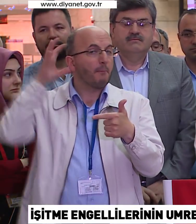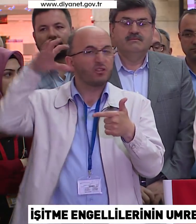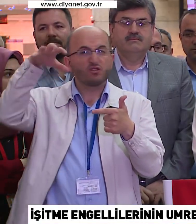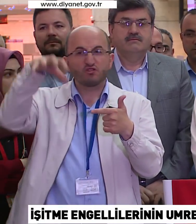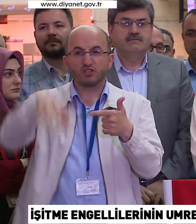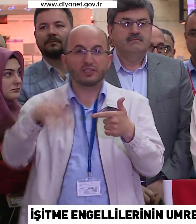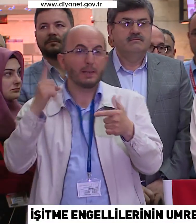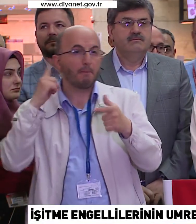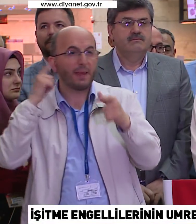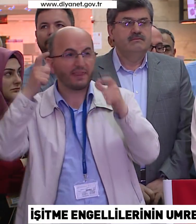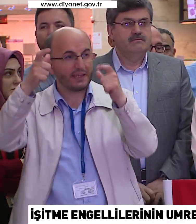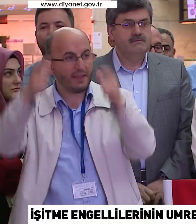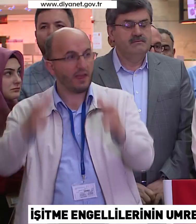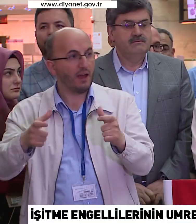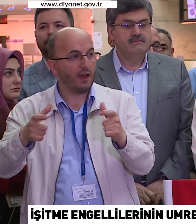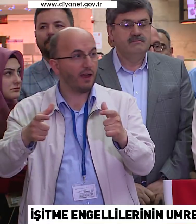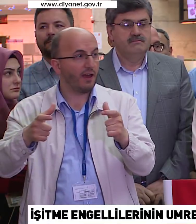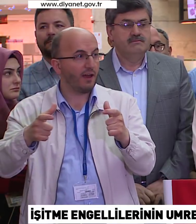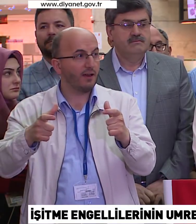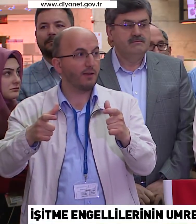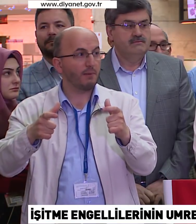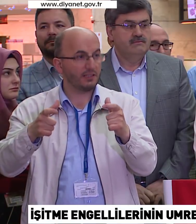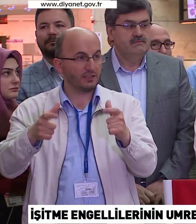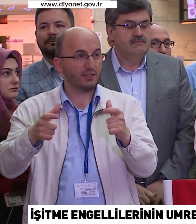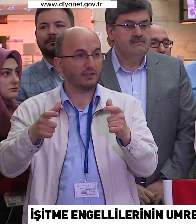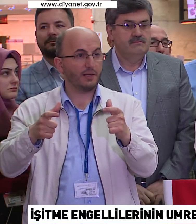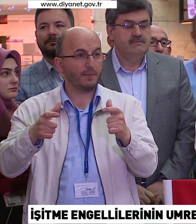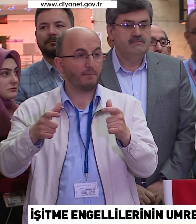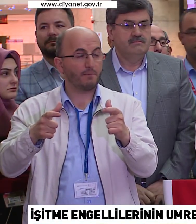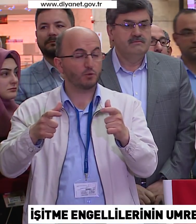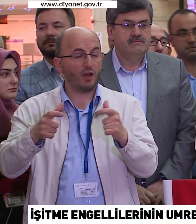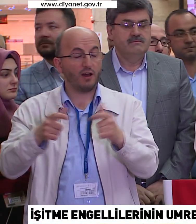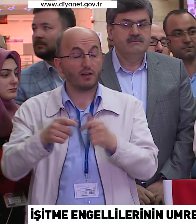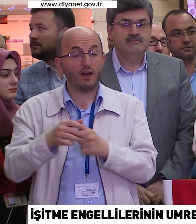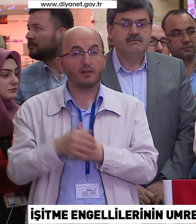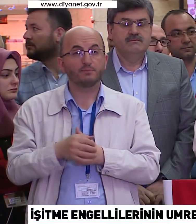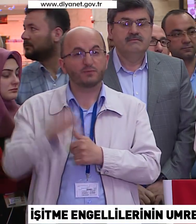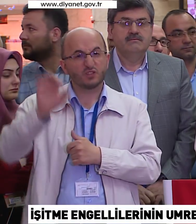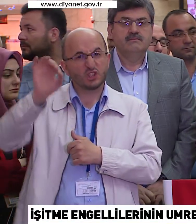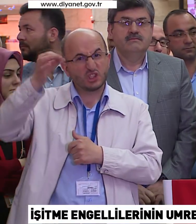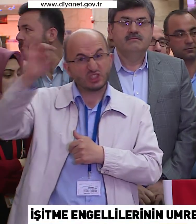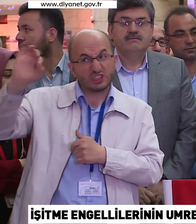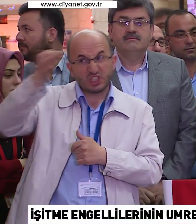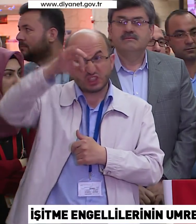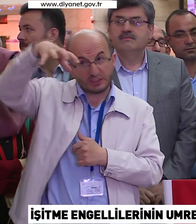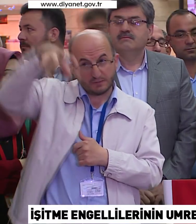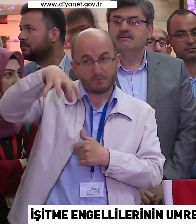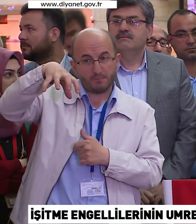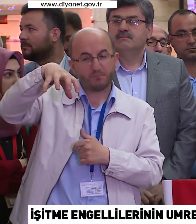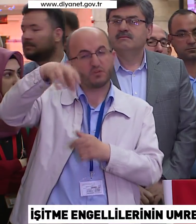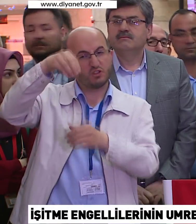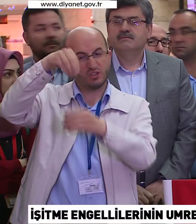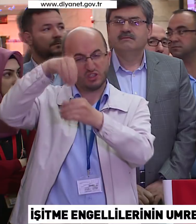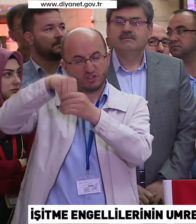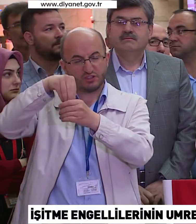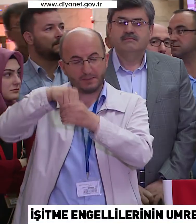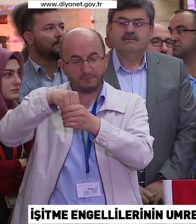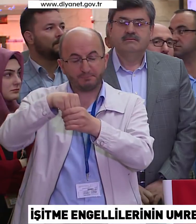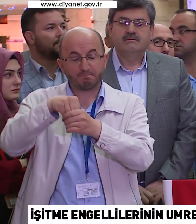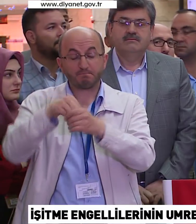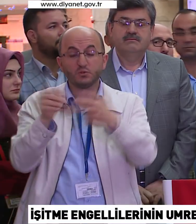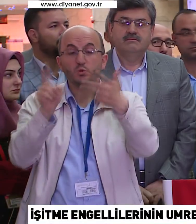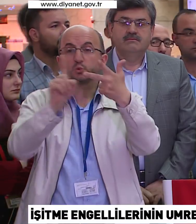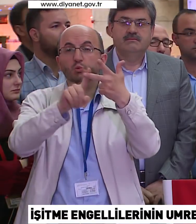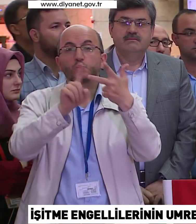Medine-i Münevvere'deki Mescid-i Nebevi, yani Ravza-i Mutahhara'nın da içinde bulunduğu mescid.